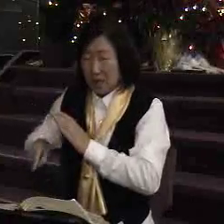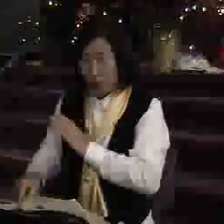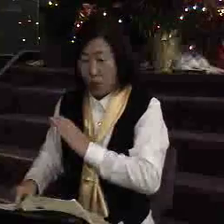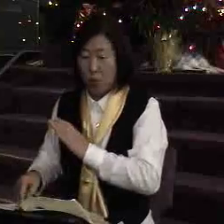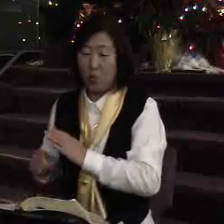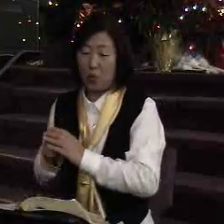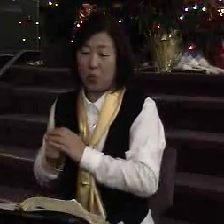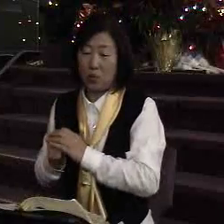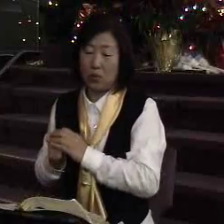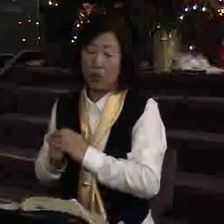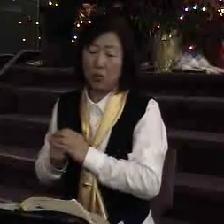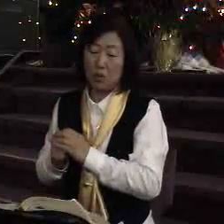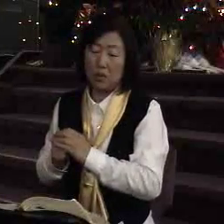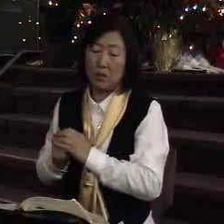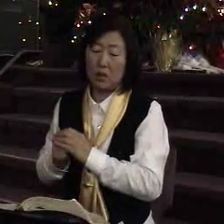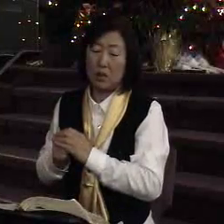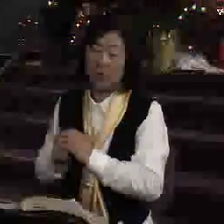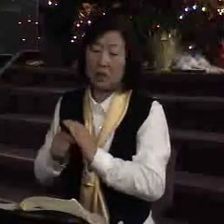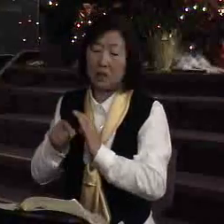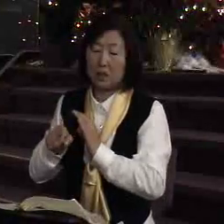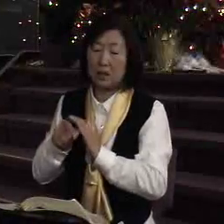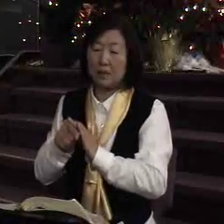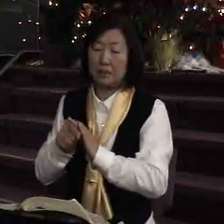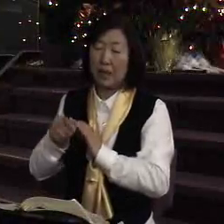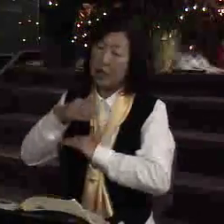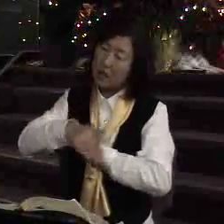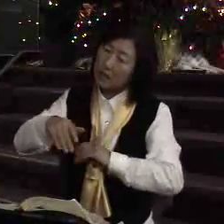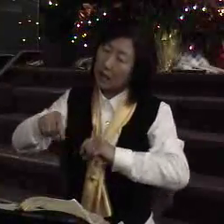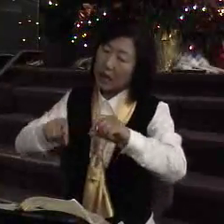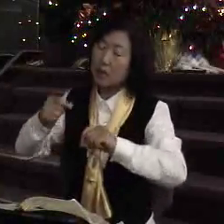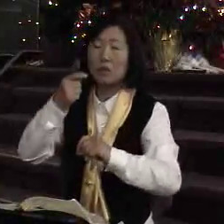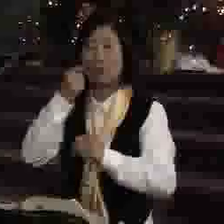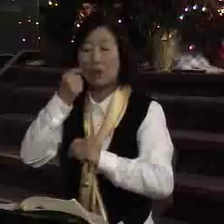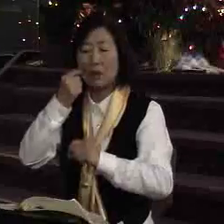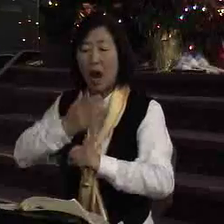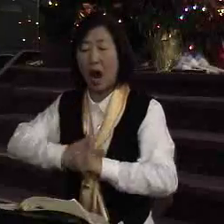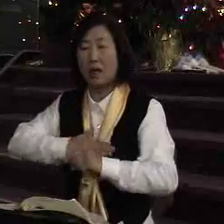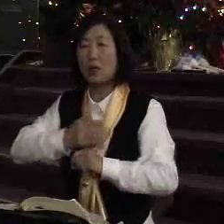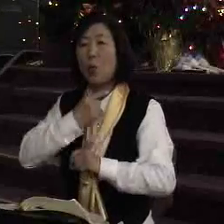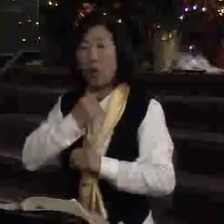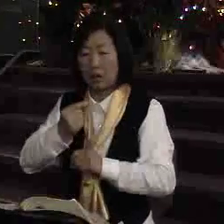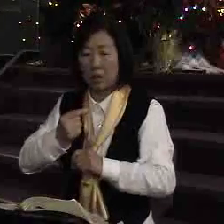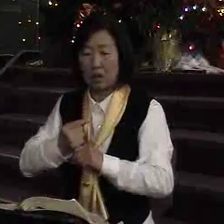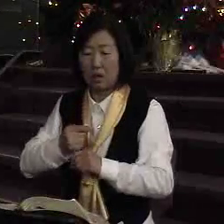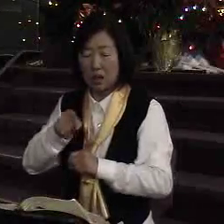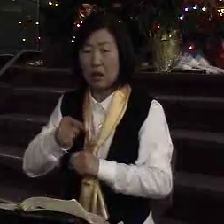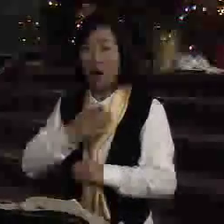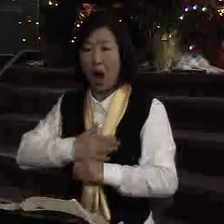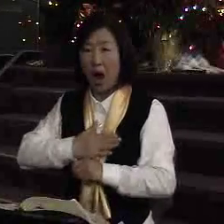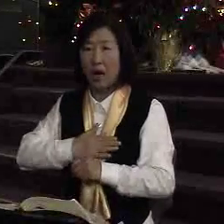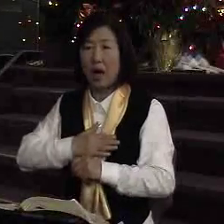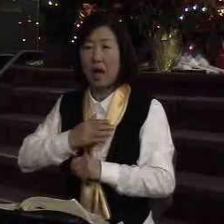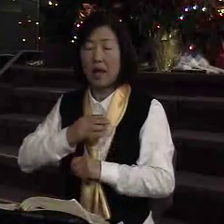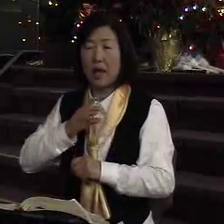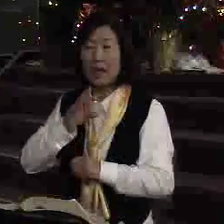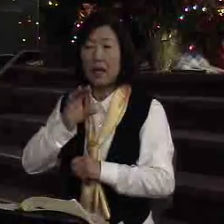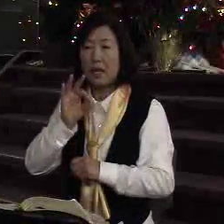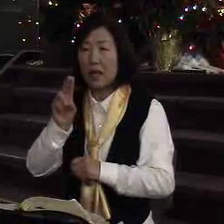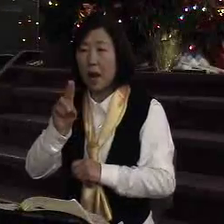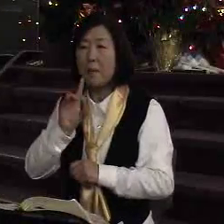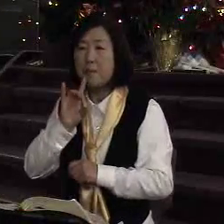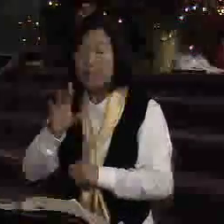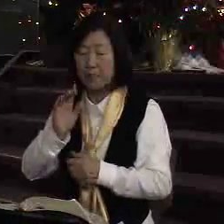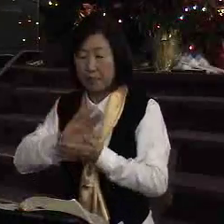깊고 이 그 측량하지 못하는 것을 알기를 원한다. 이걸 알아야 변한다는 거예요. 이걸 알아요. 사도